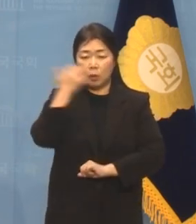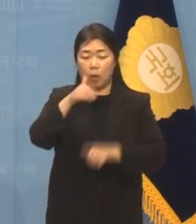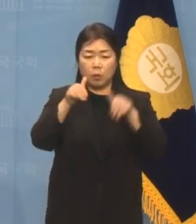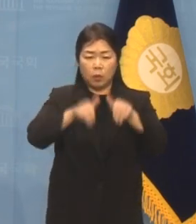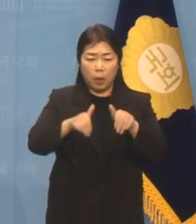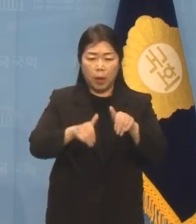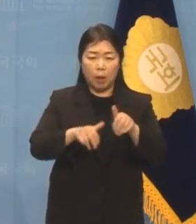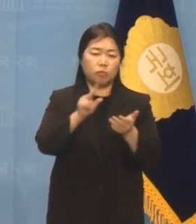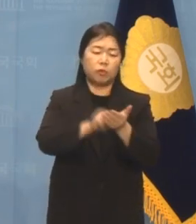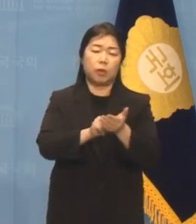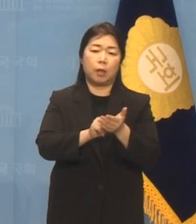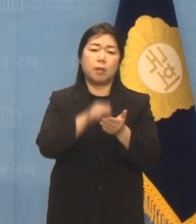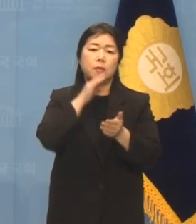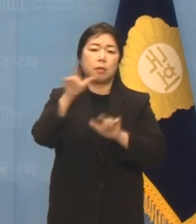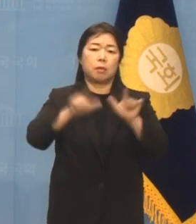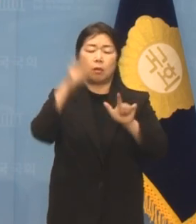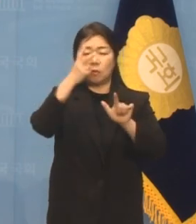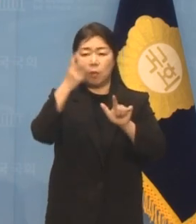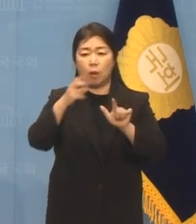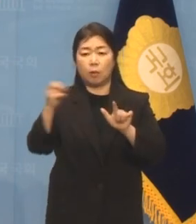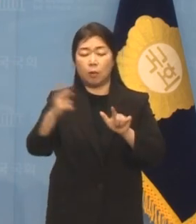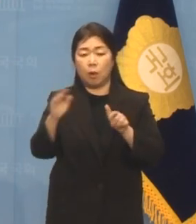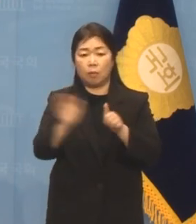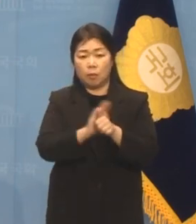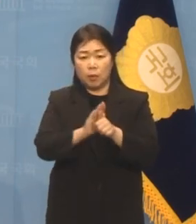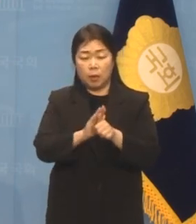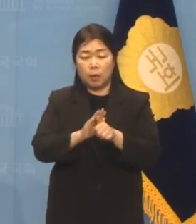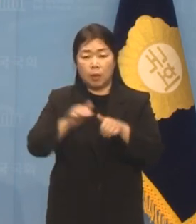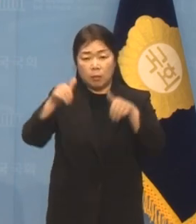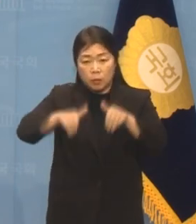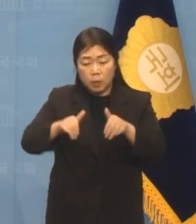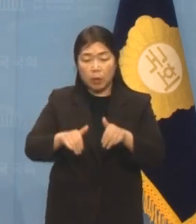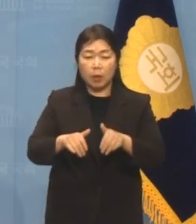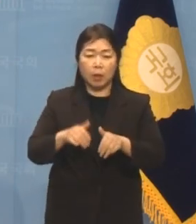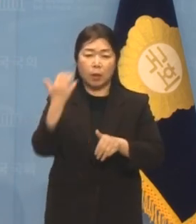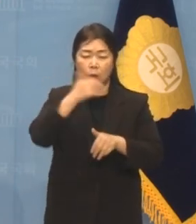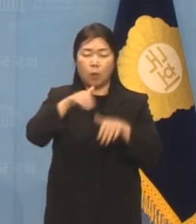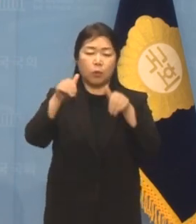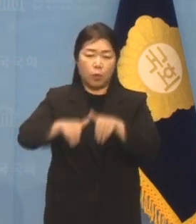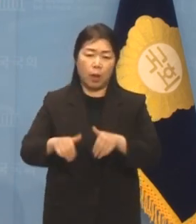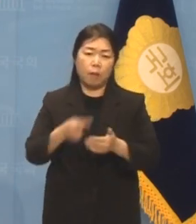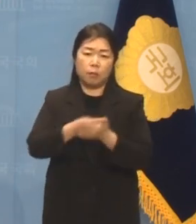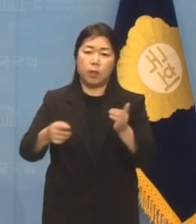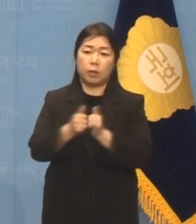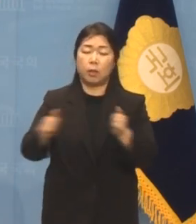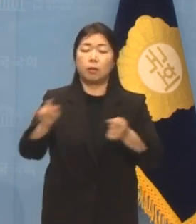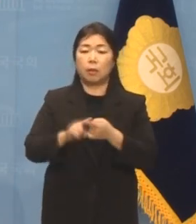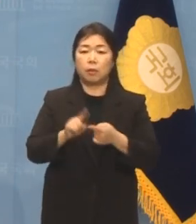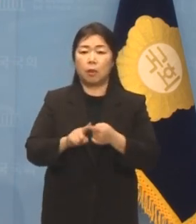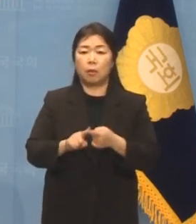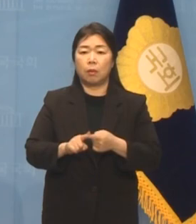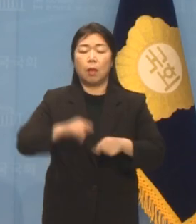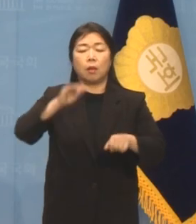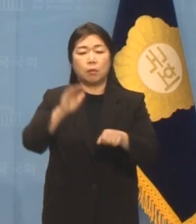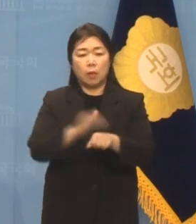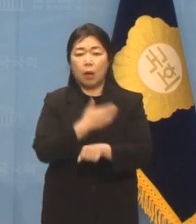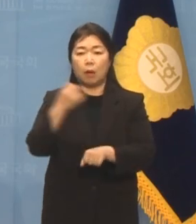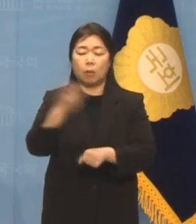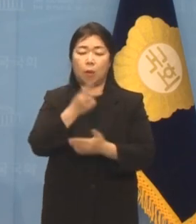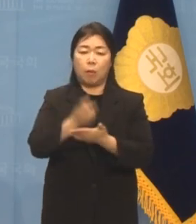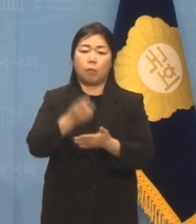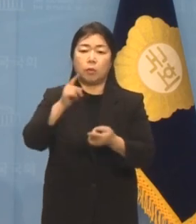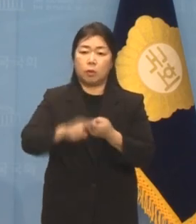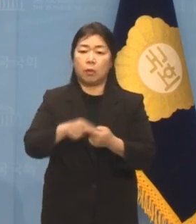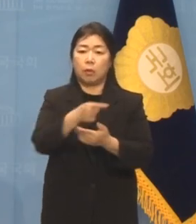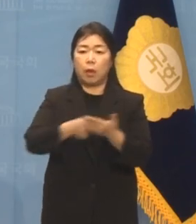진상규명과 위안부 피해자들에 대한 사과와 법적 배상을 하도록 해야 한다라는 내용이 들어